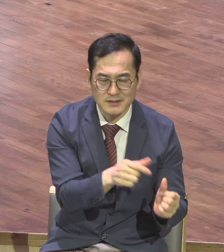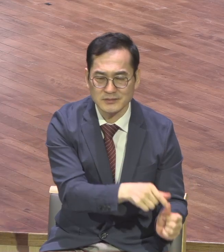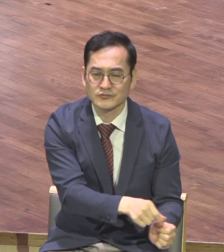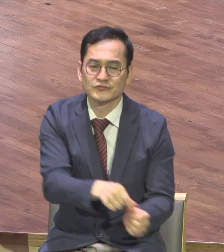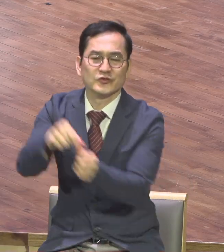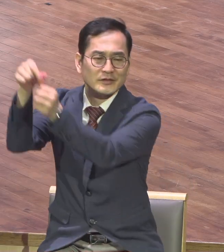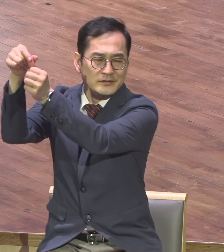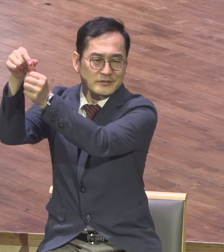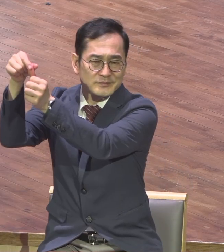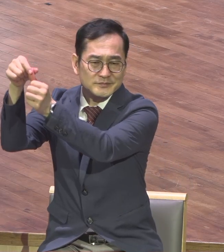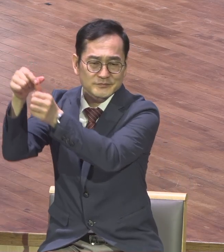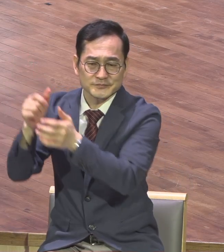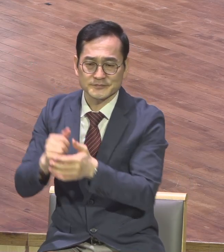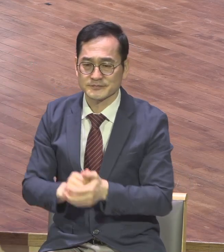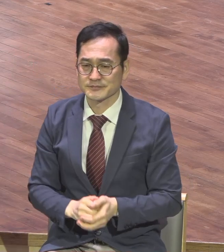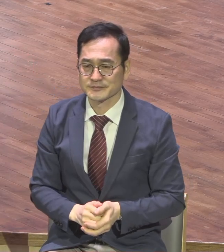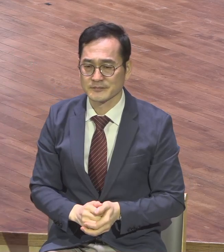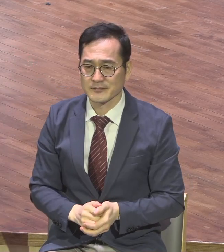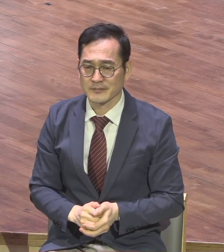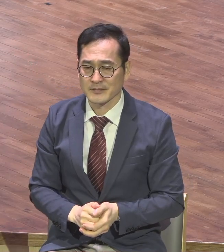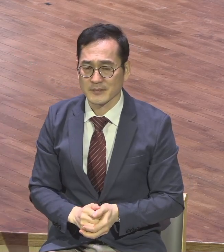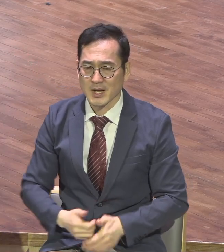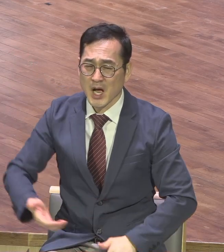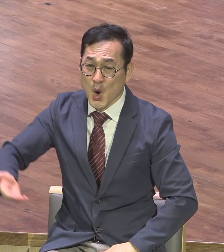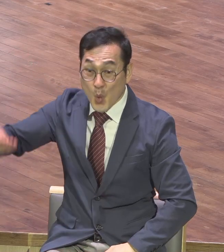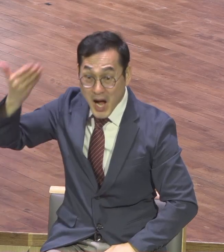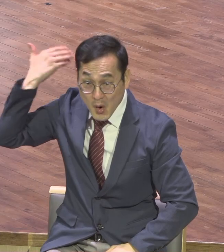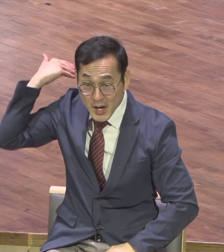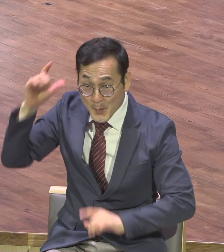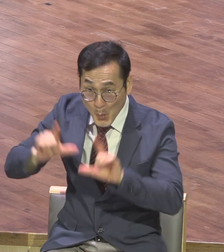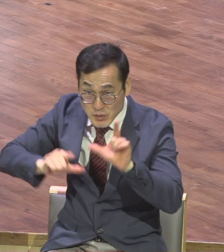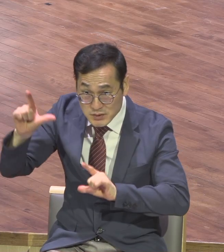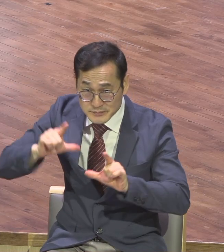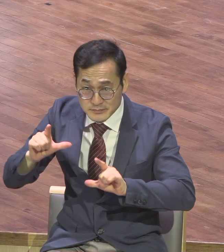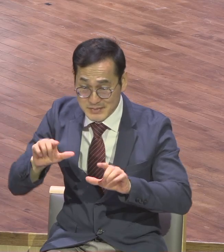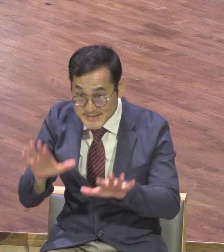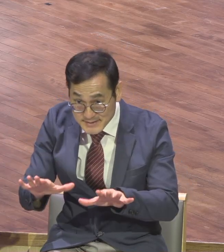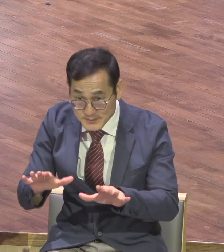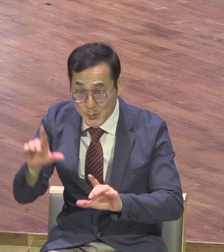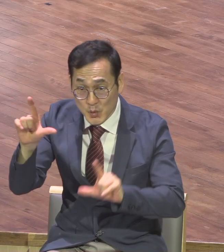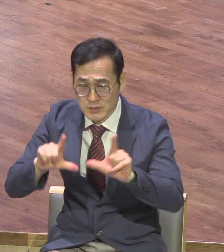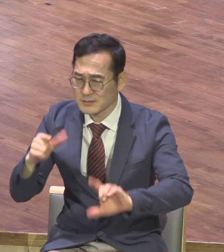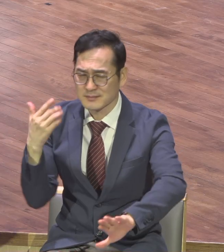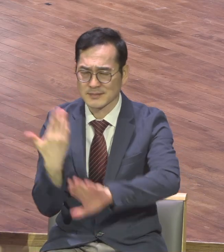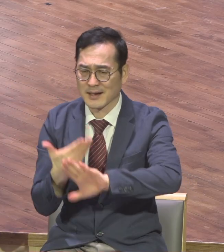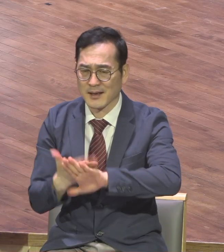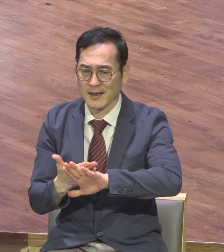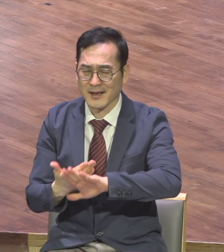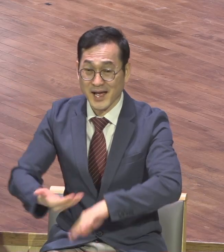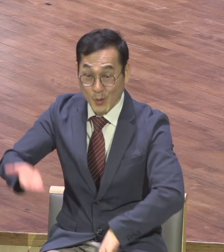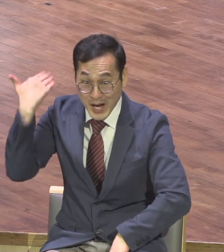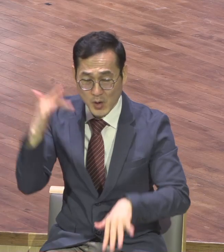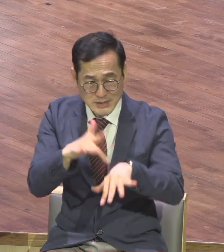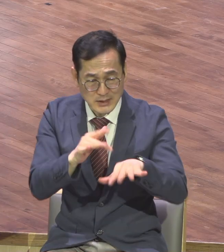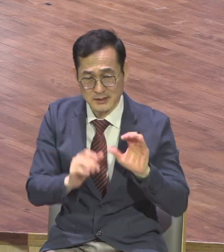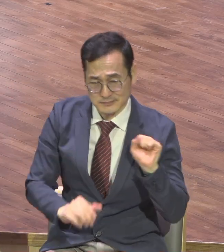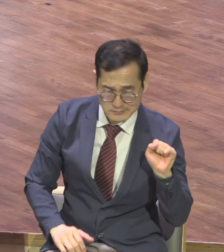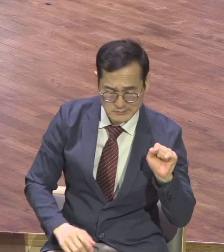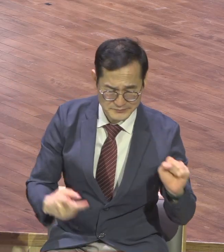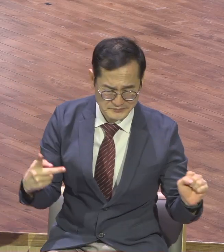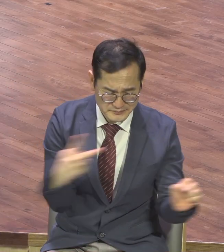한마디로 이전과는 전혀 다른 새로운 존재, 새로운 신분에